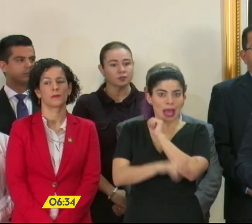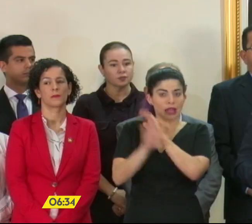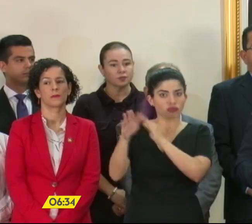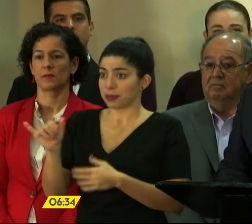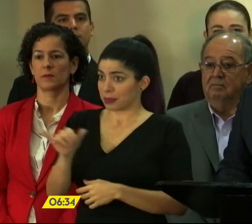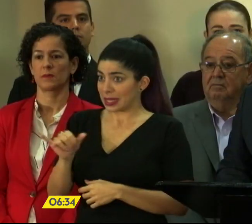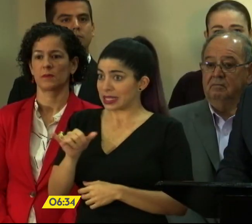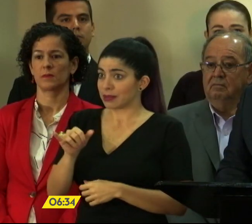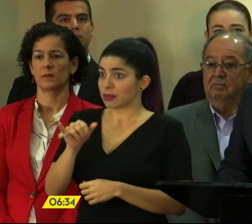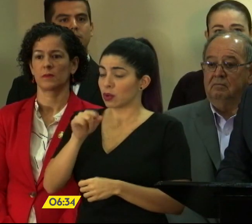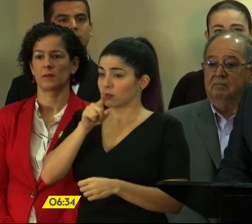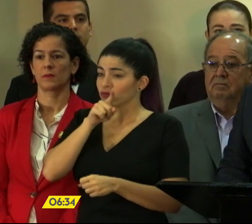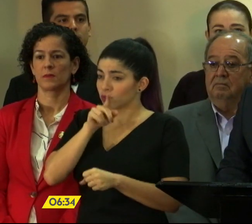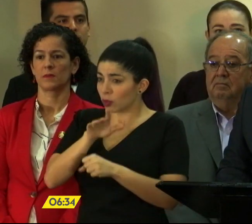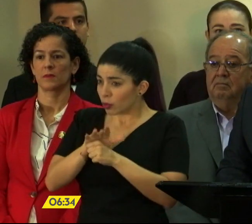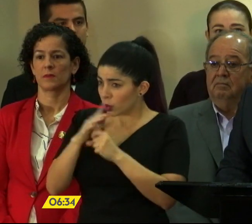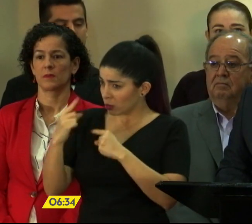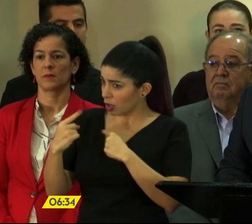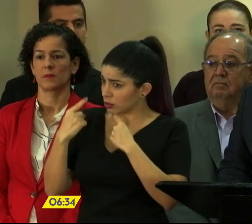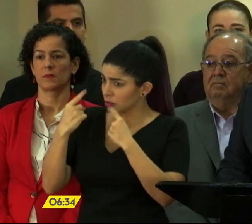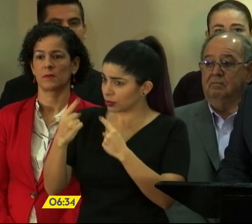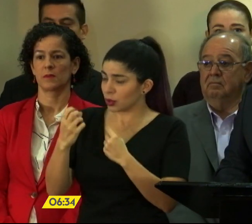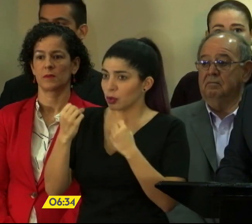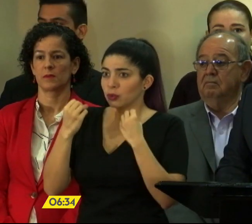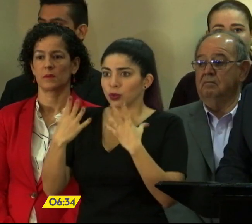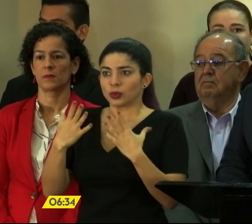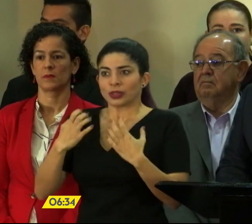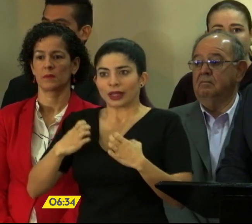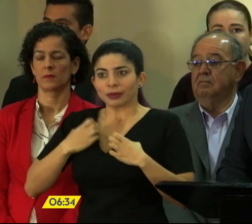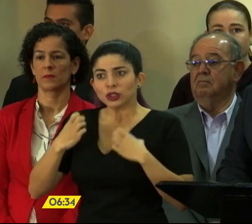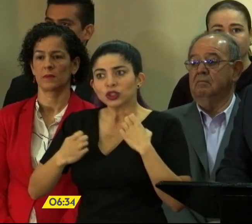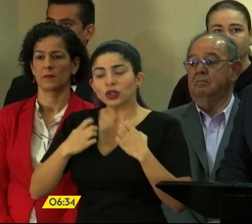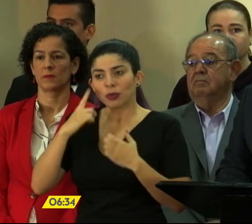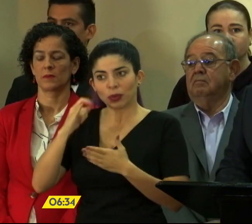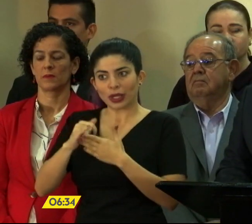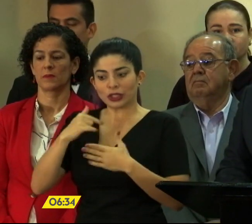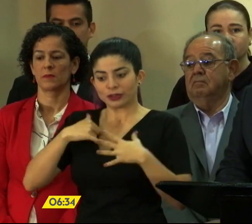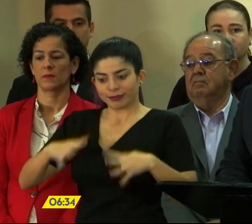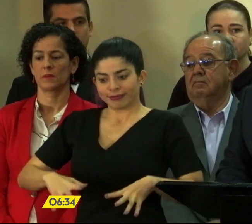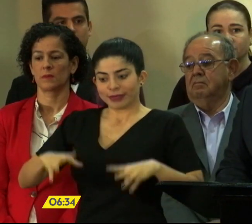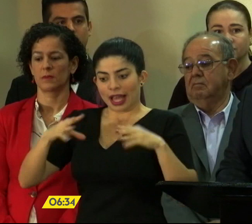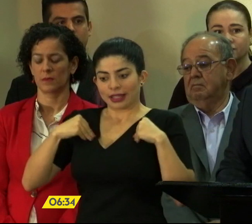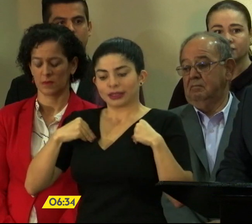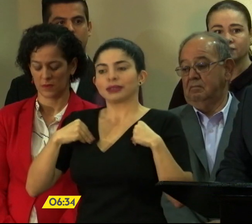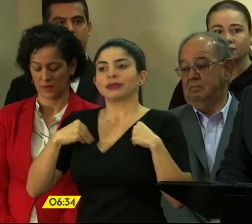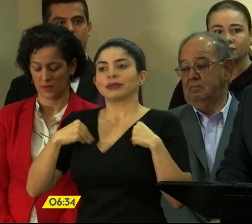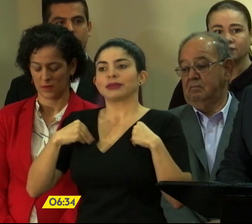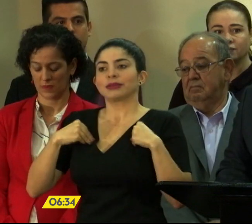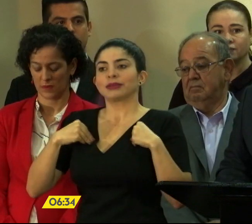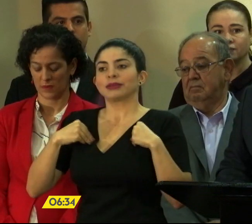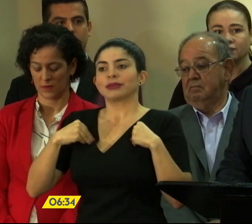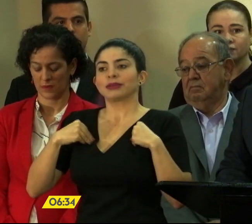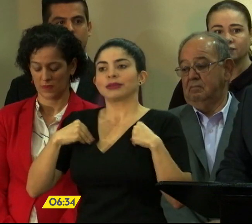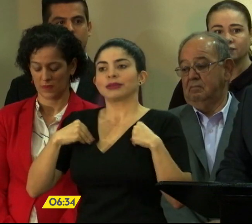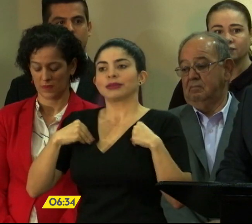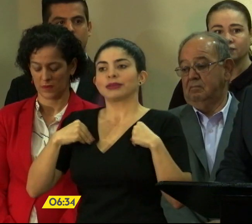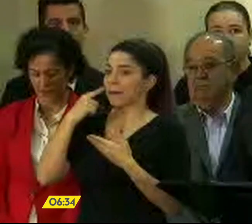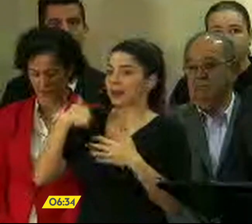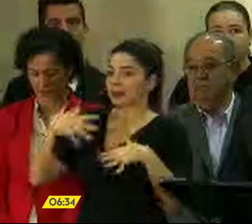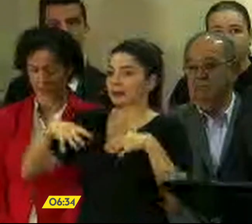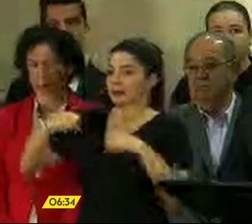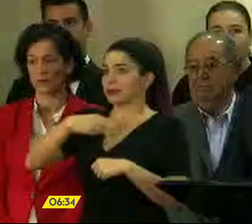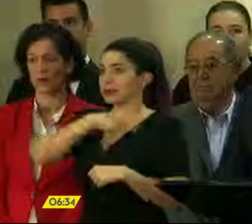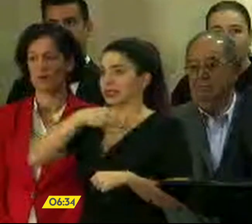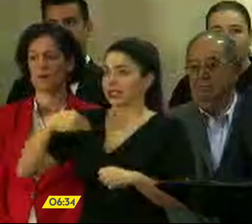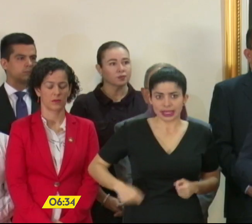República. Por esa razón, el ahora exministro le presentó la renuncia al presidente hoy. Morales volverá a ser diputado a